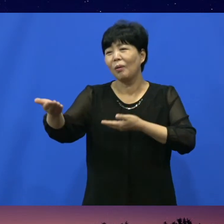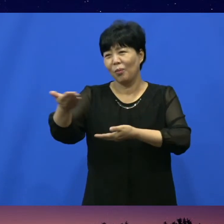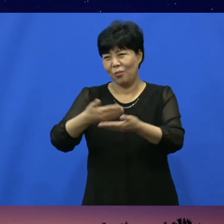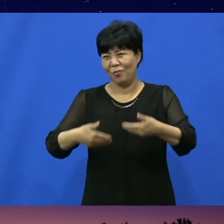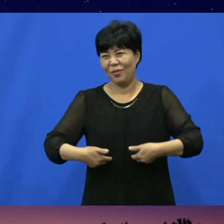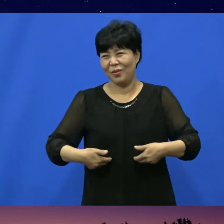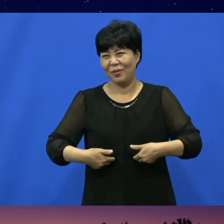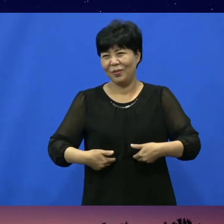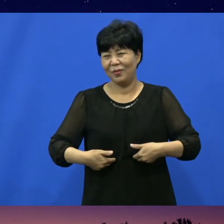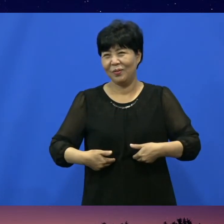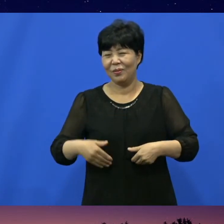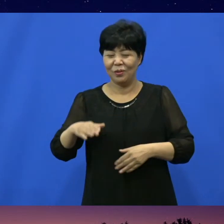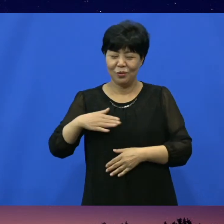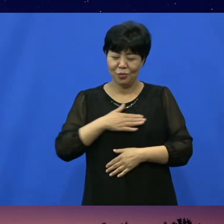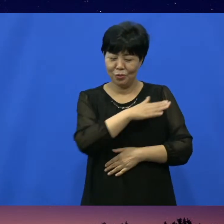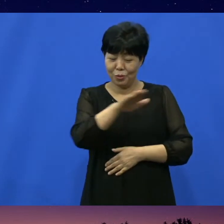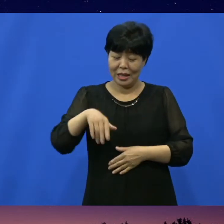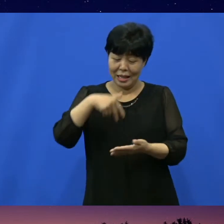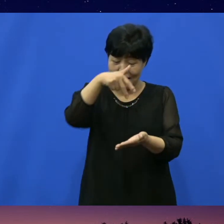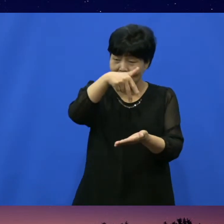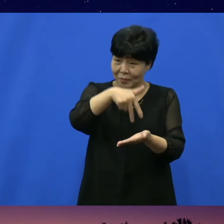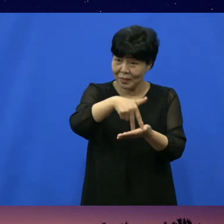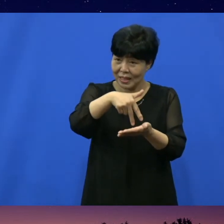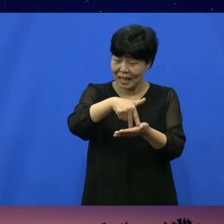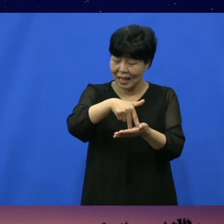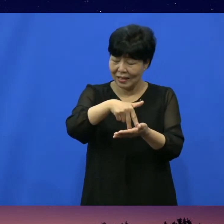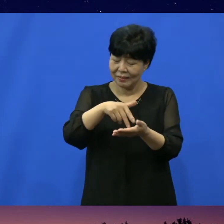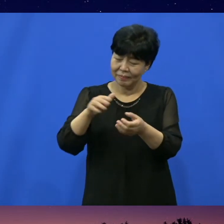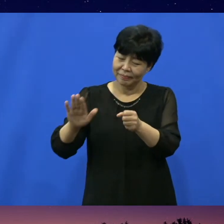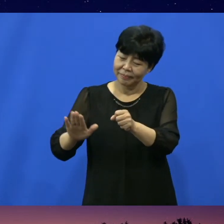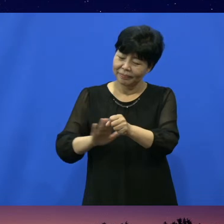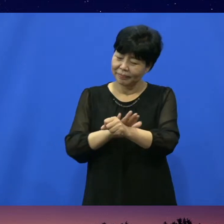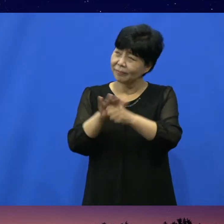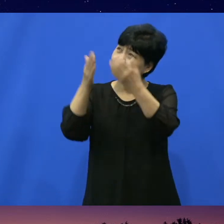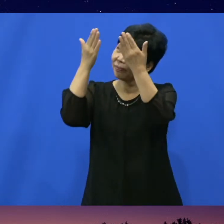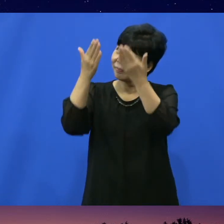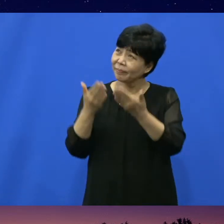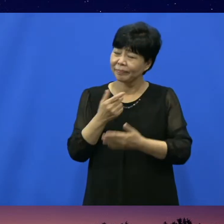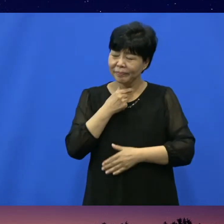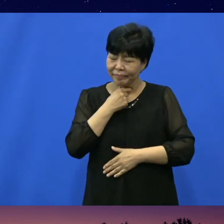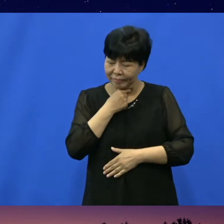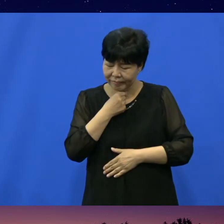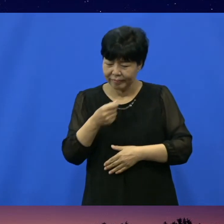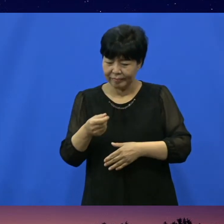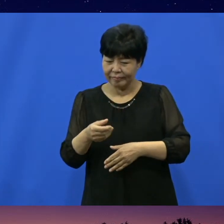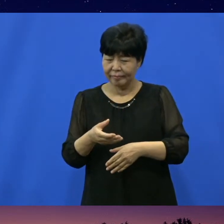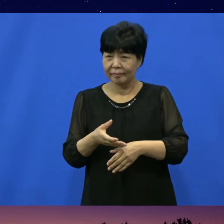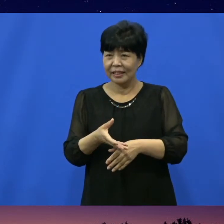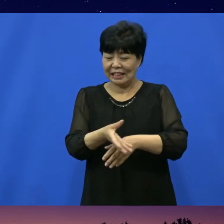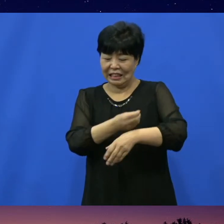그래서 우리의 편에서 그 사랑을 받고자 하는 이 마음, 사랑에 대한 적극적인 태도,